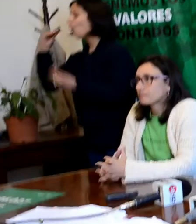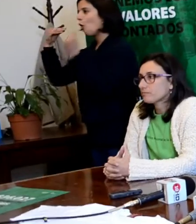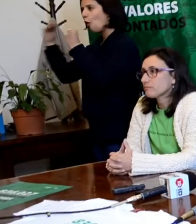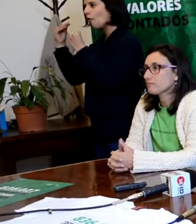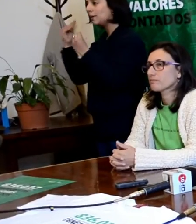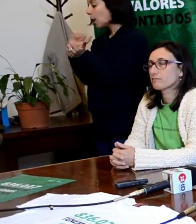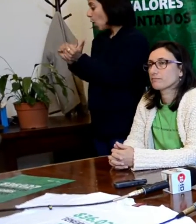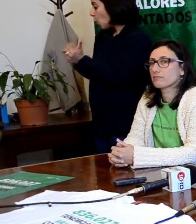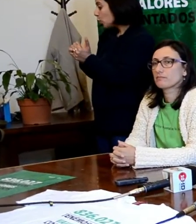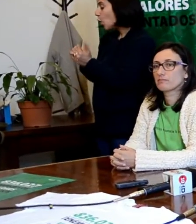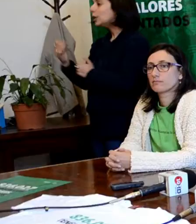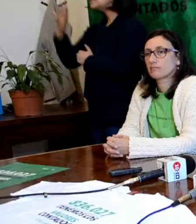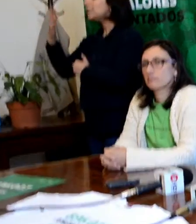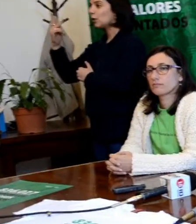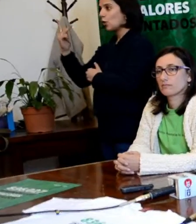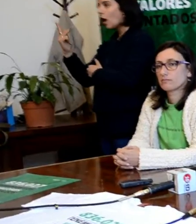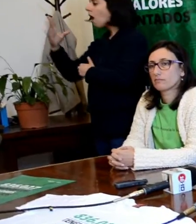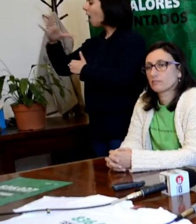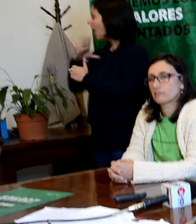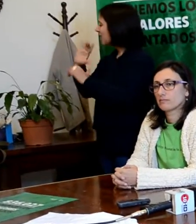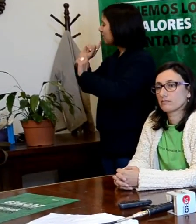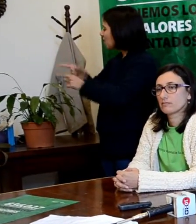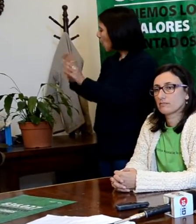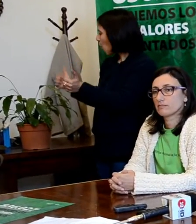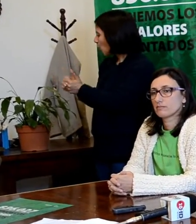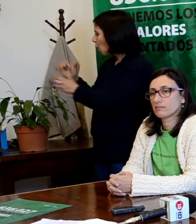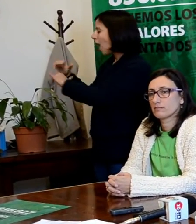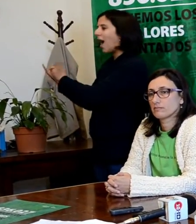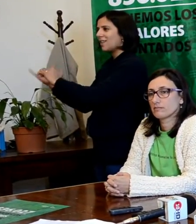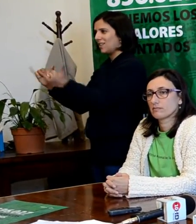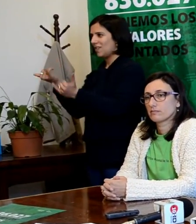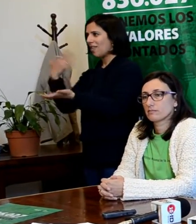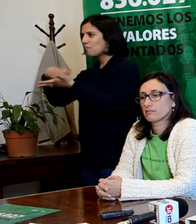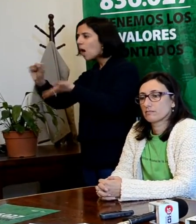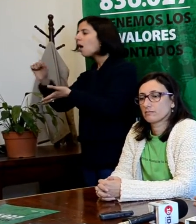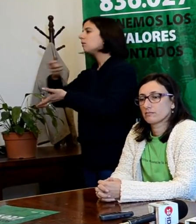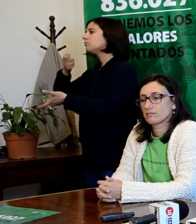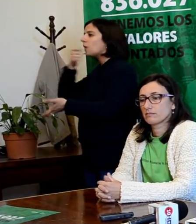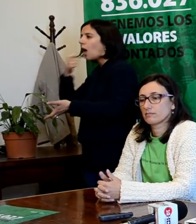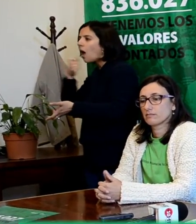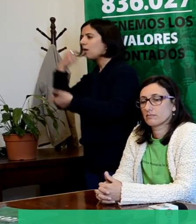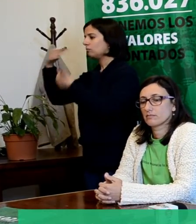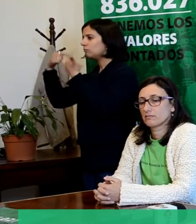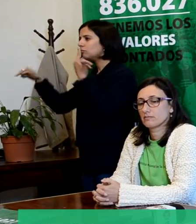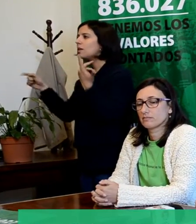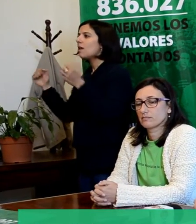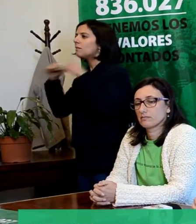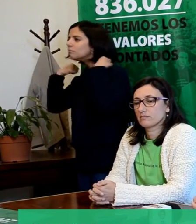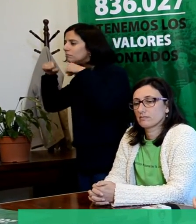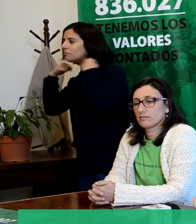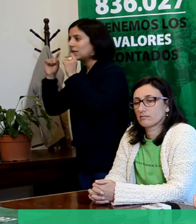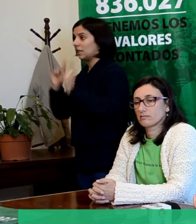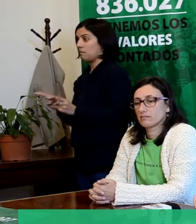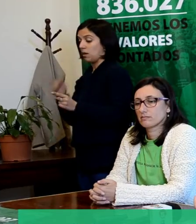con las 5 casas realizarán también diferentes actividades y además informaremos el trabajo que se viene realizando por el